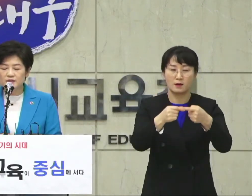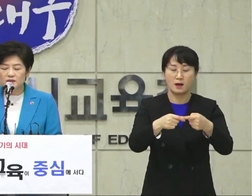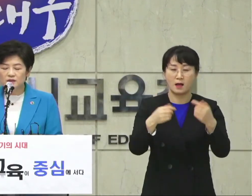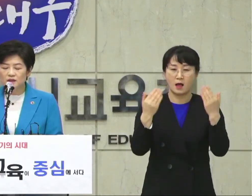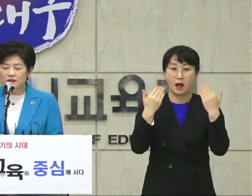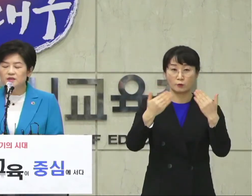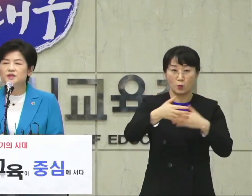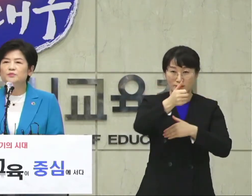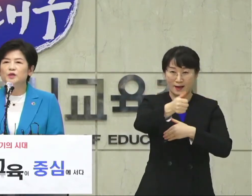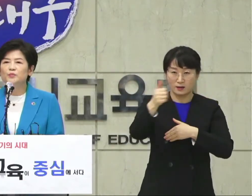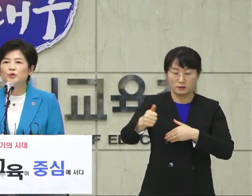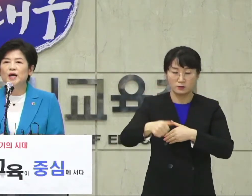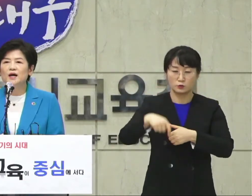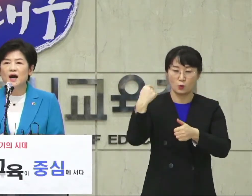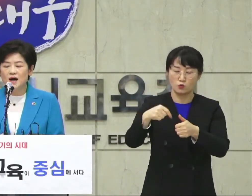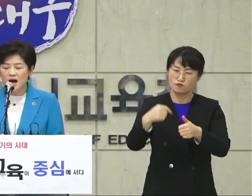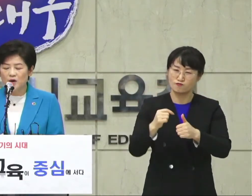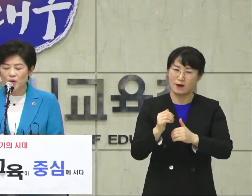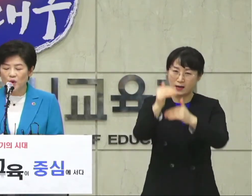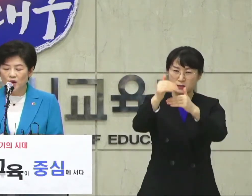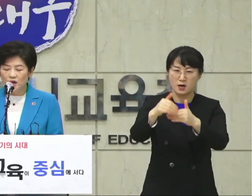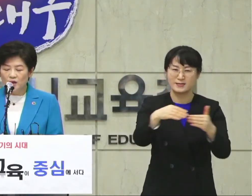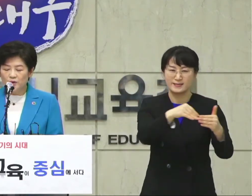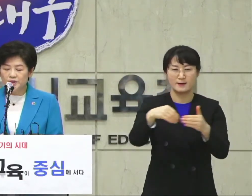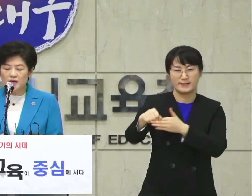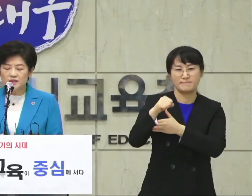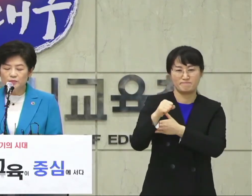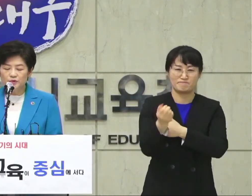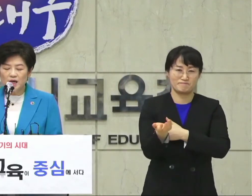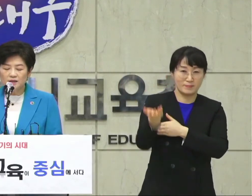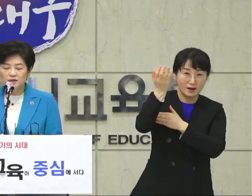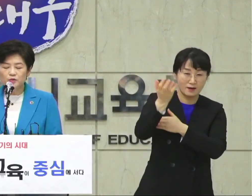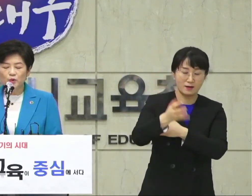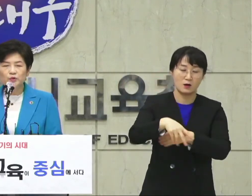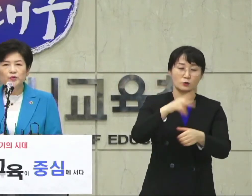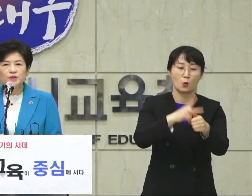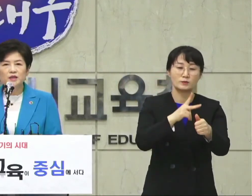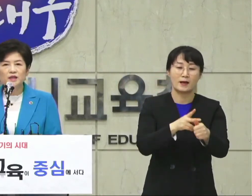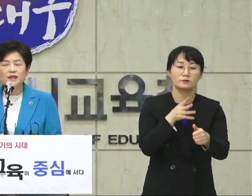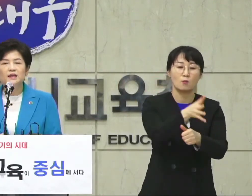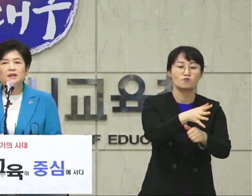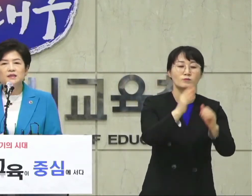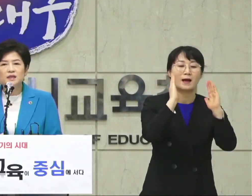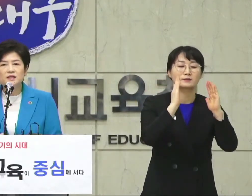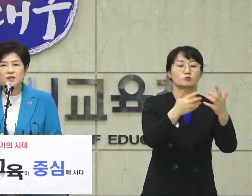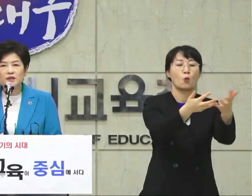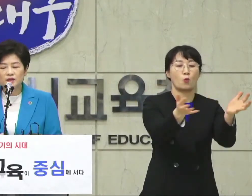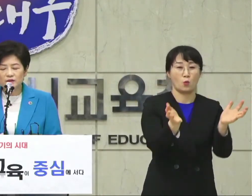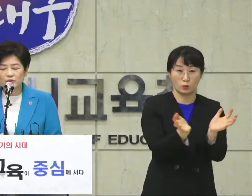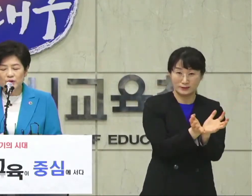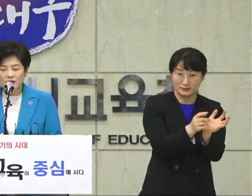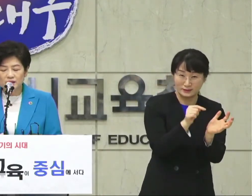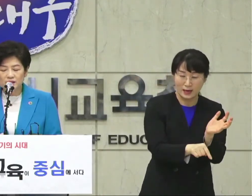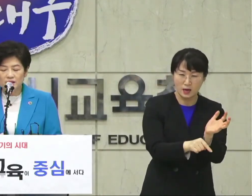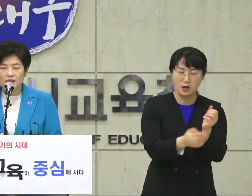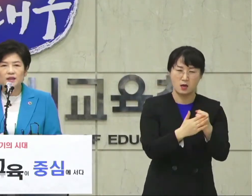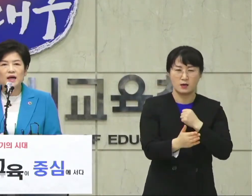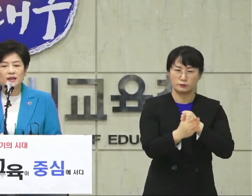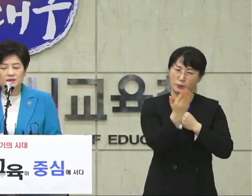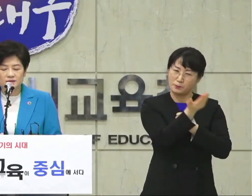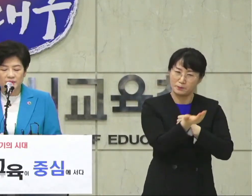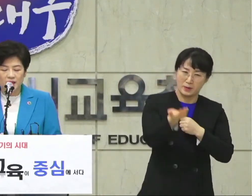학교장의 교육과정 리더십을 보다 강화하고 교사 전문 학습 공동체의 질적인